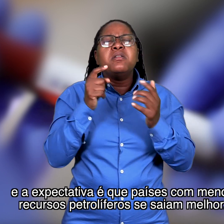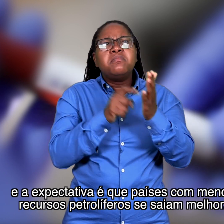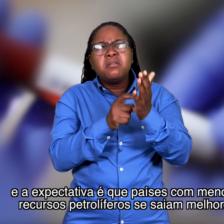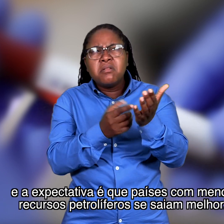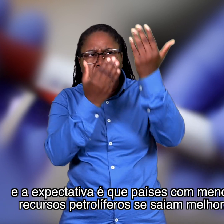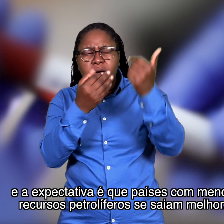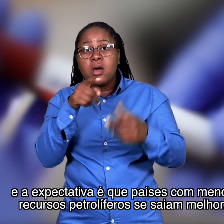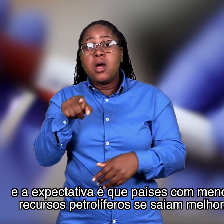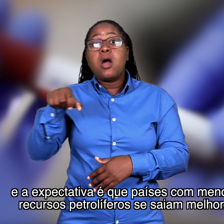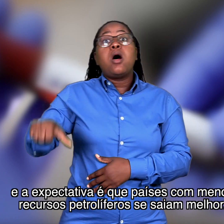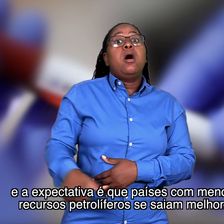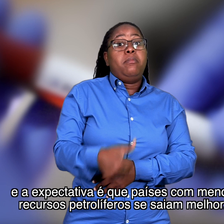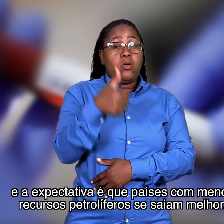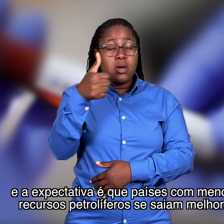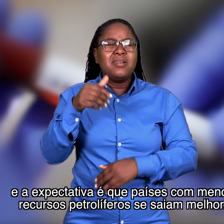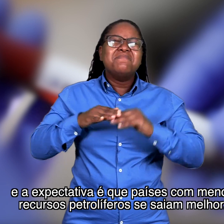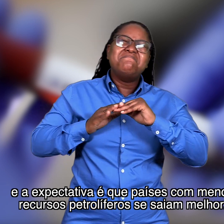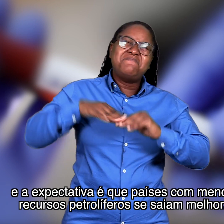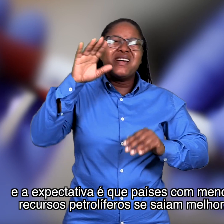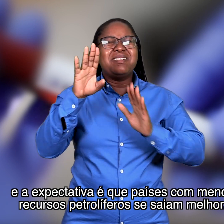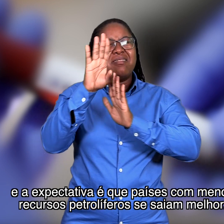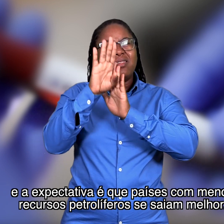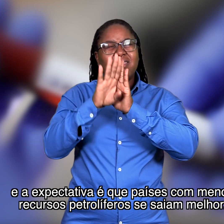é que países com menos recursos petrolíferos se saiam melhor.